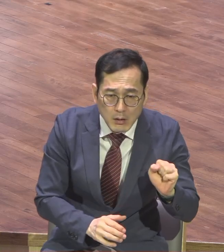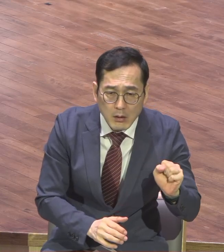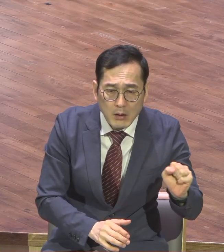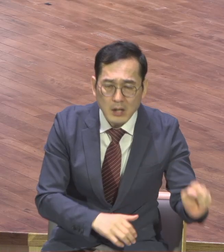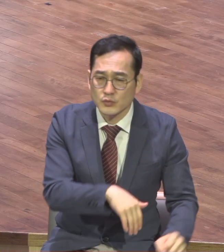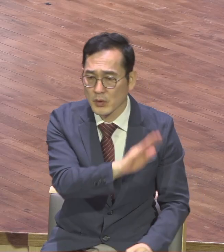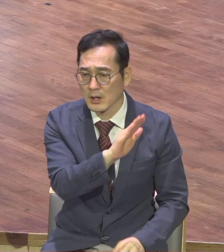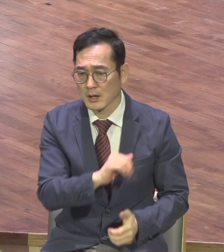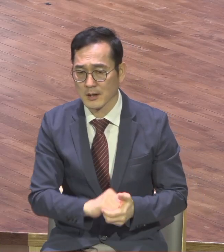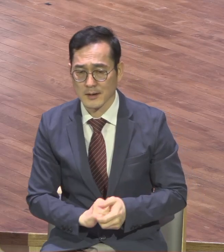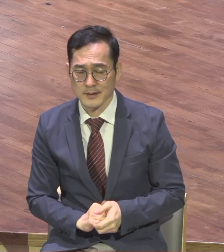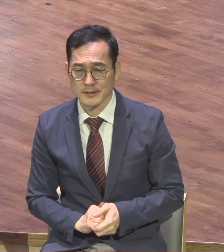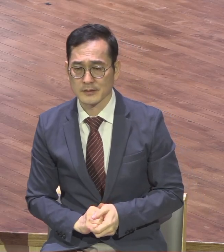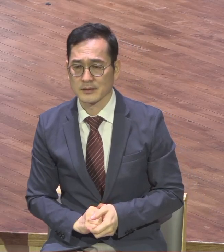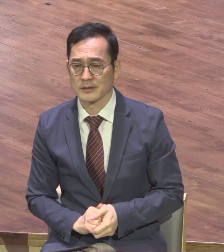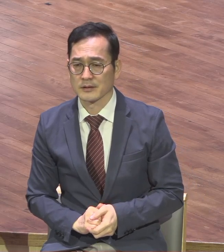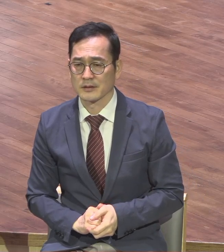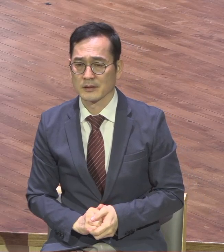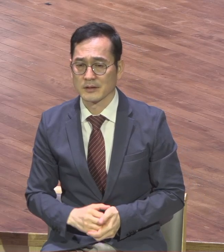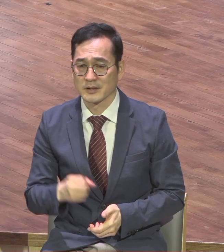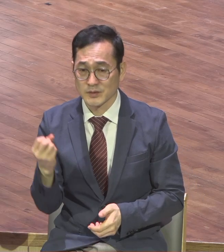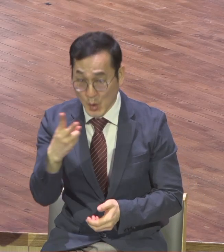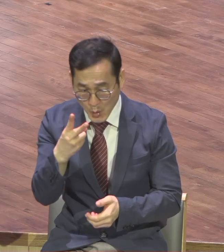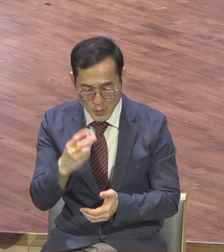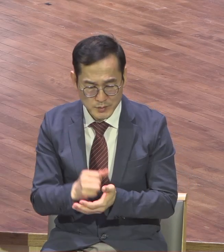뭐냐? 사도행전 13장의 무속,